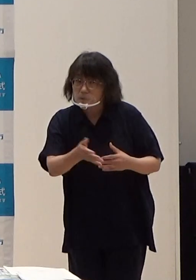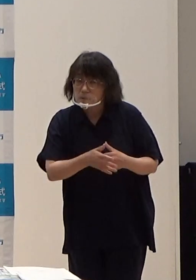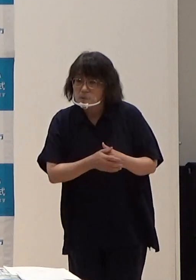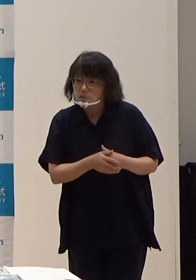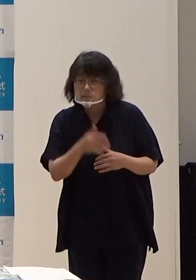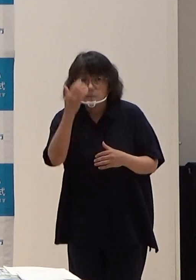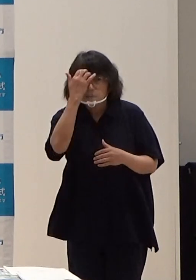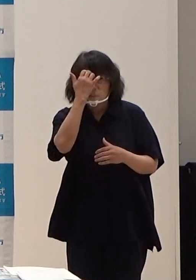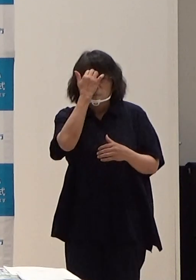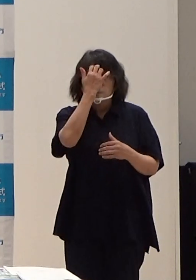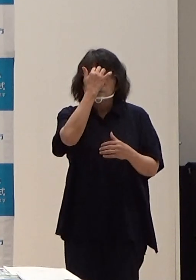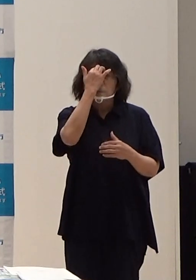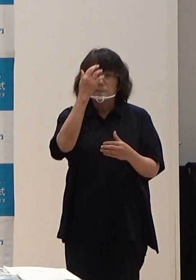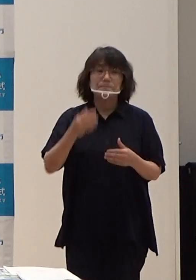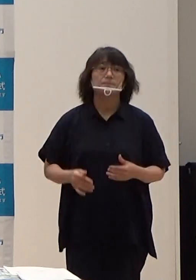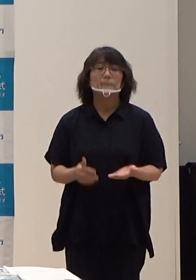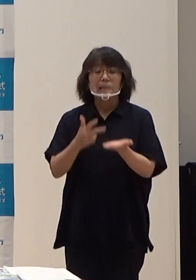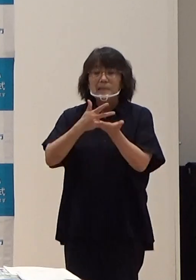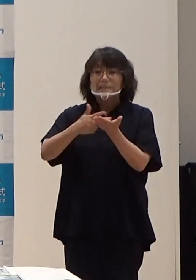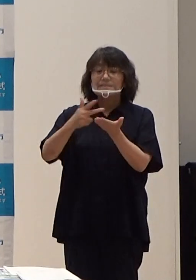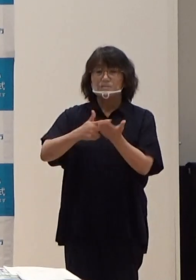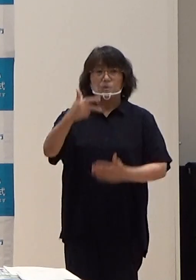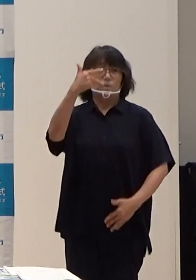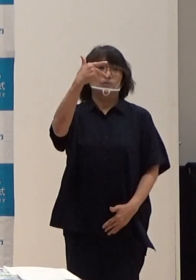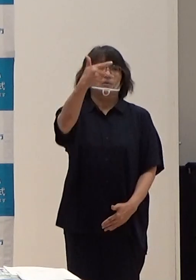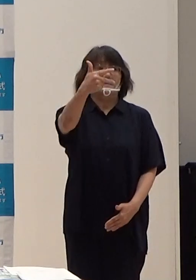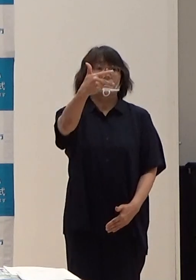料の どれについてでしょうか。 資料7の、